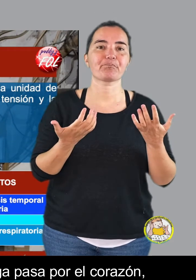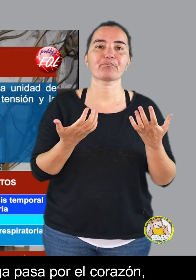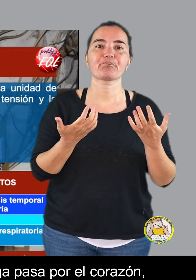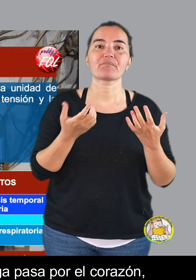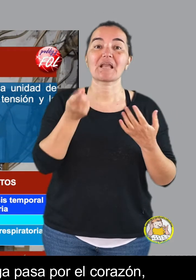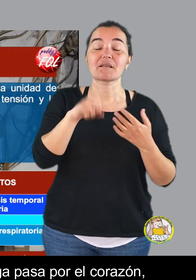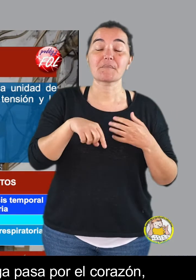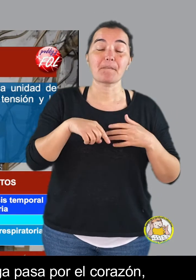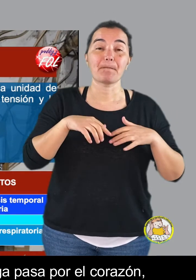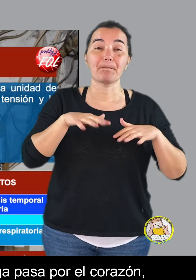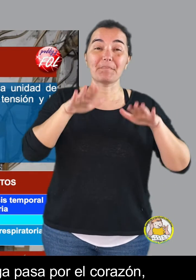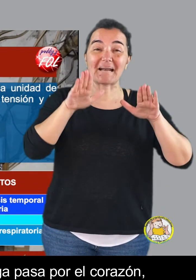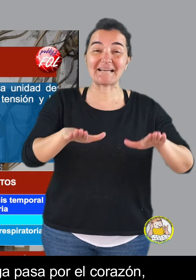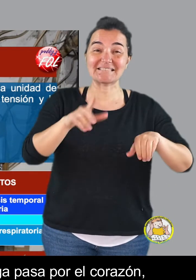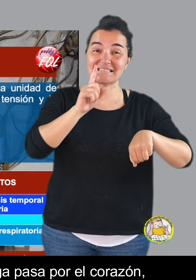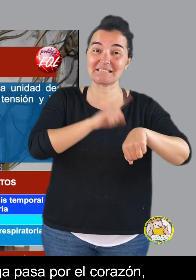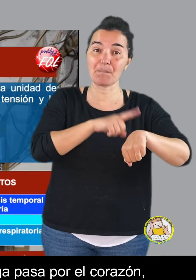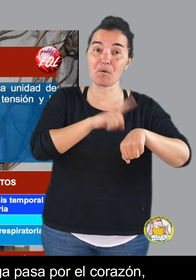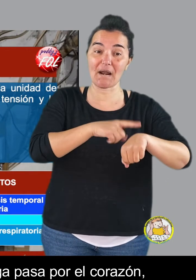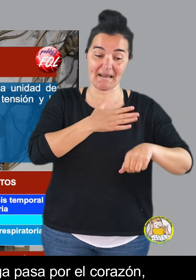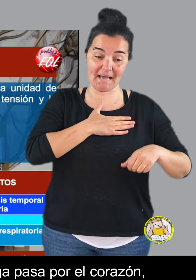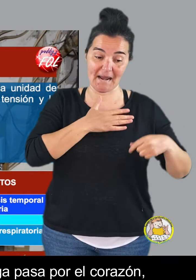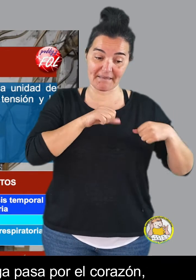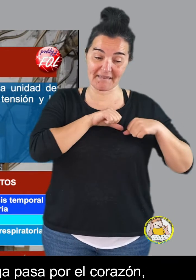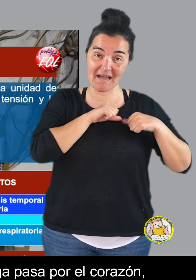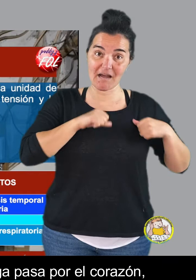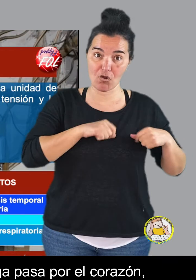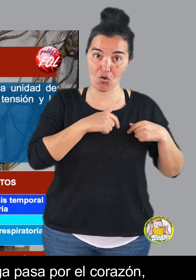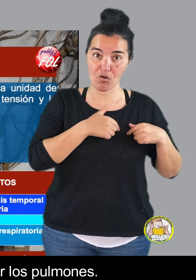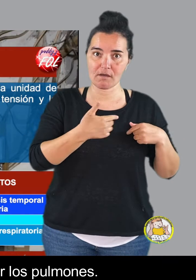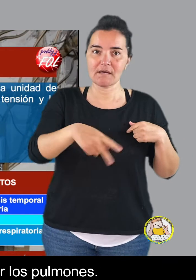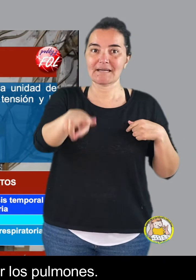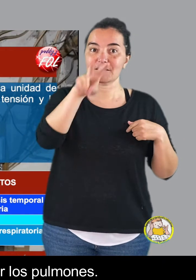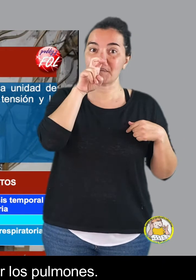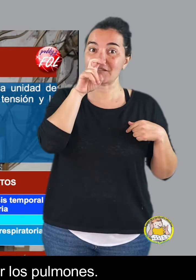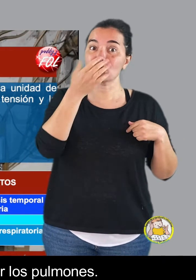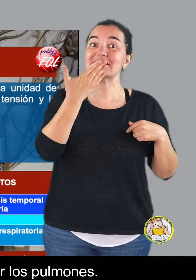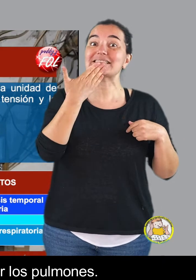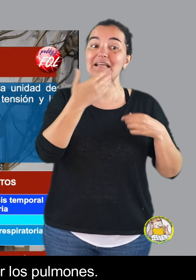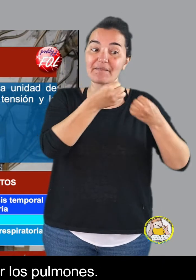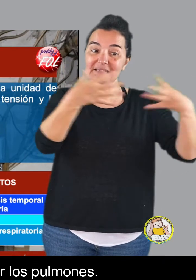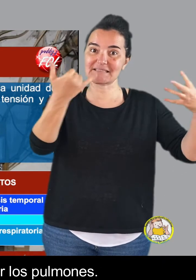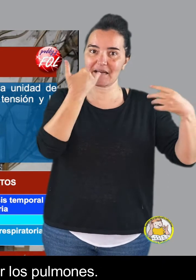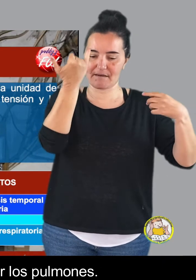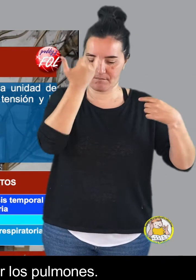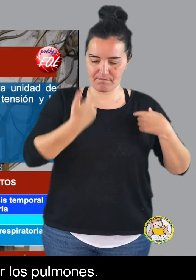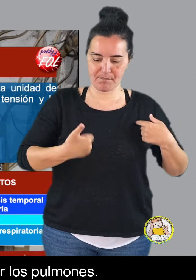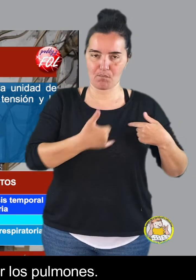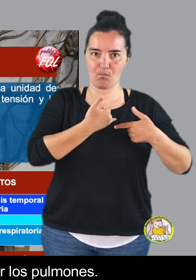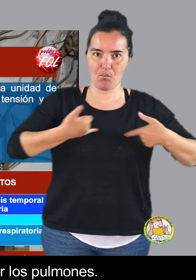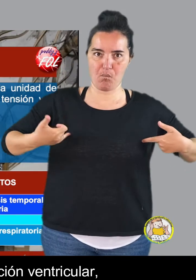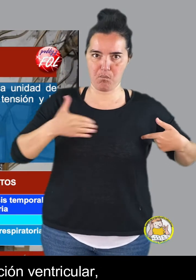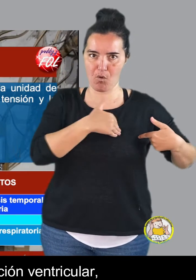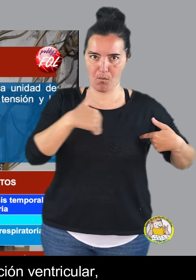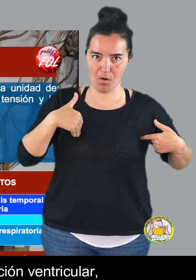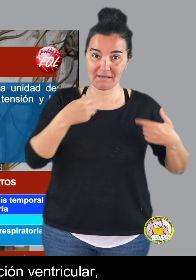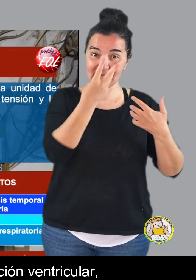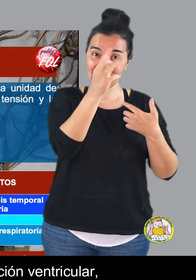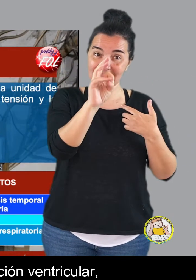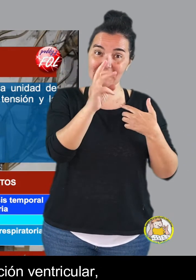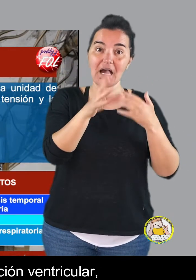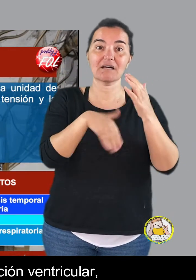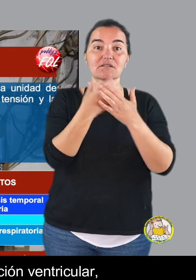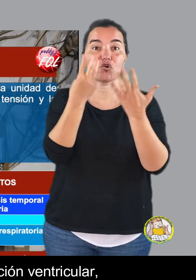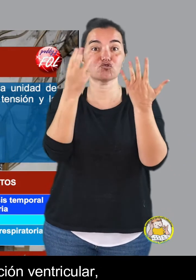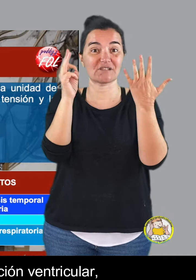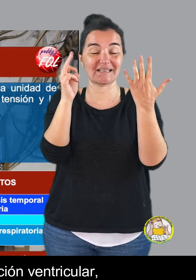músculos, la parálisis temporal cardíaca si la descarga pasa por el corazón y respiratoria si la descarga pasa por los pulmones. De 30 a